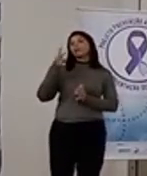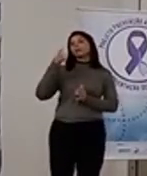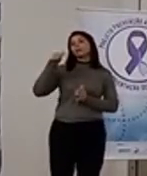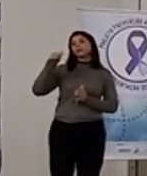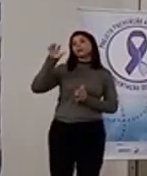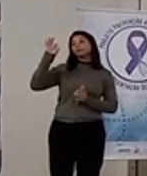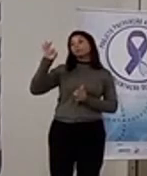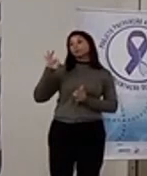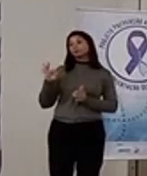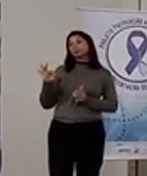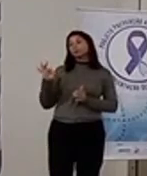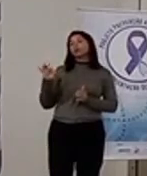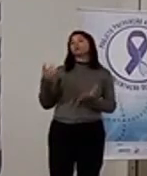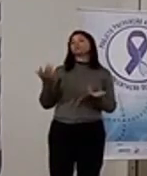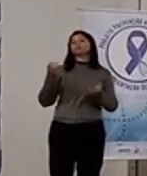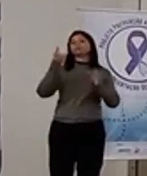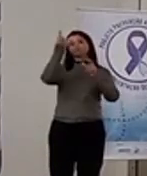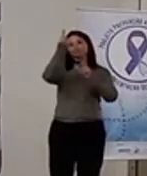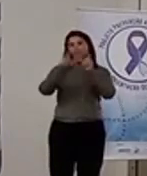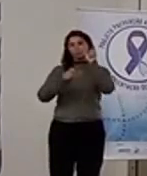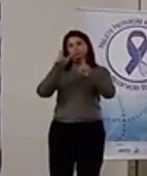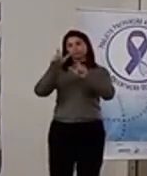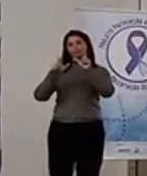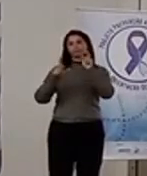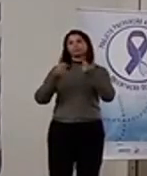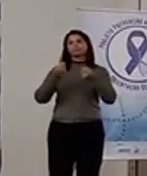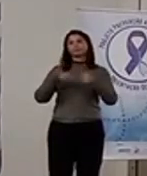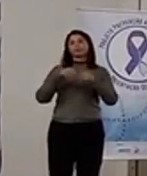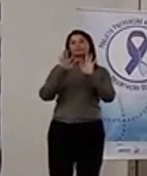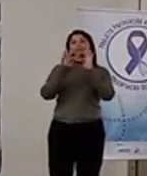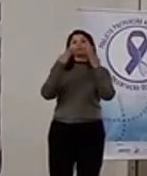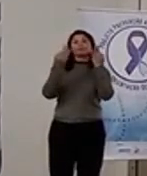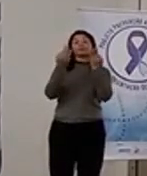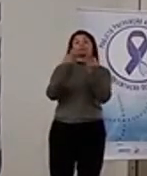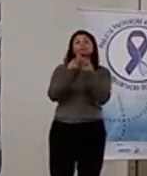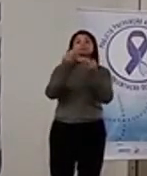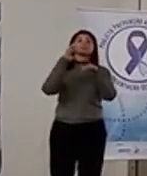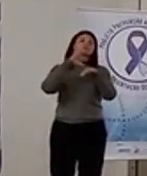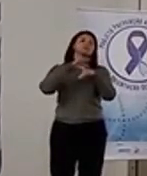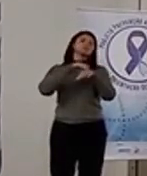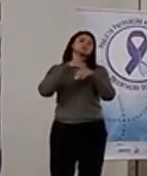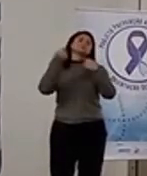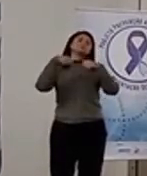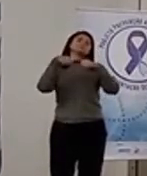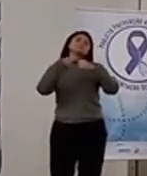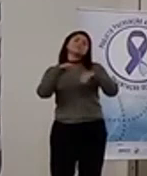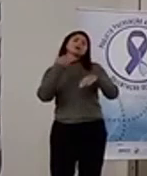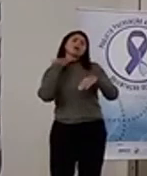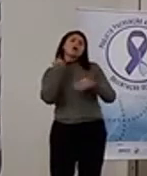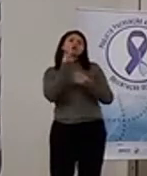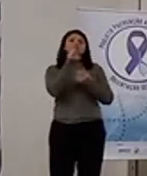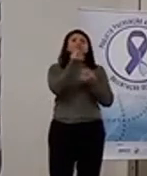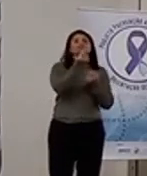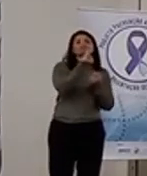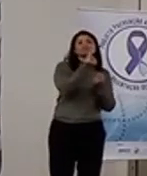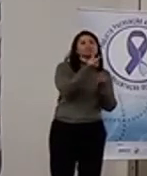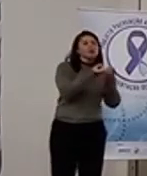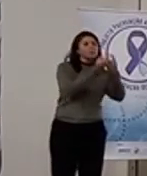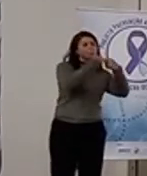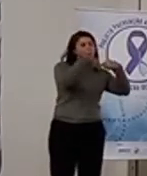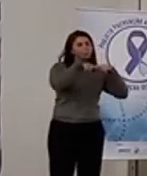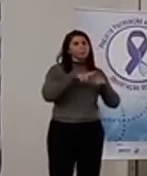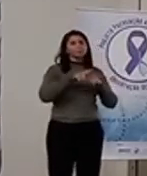37% dos pacientes e familiares com a doença rara tinham que pegar empréstimo de dinheiro de outro membro da família ou de um amigo para